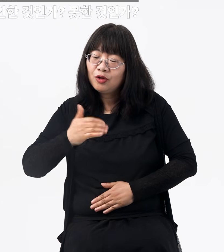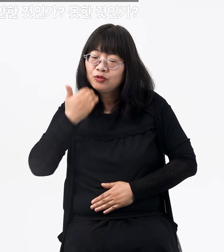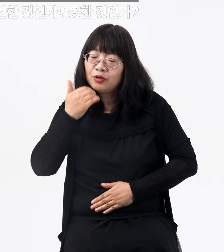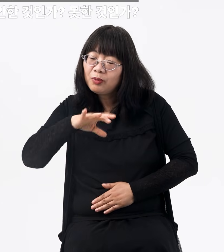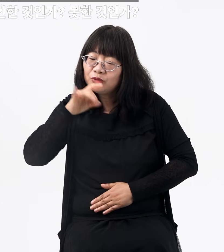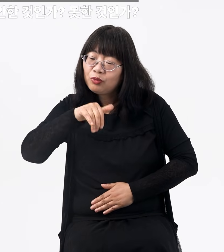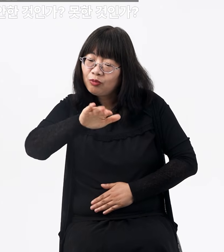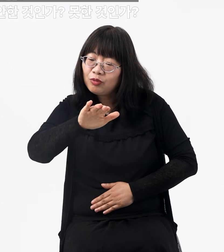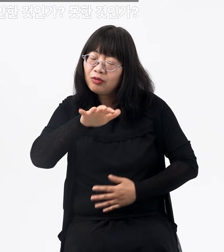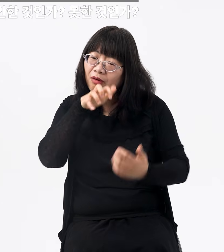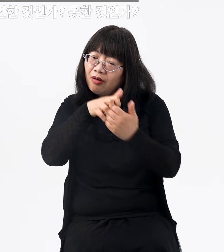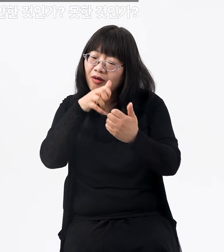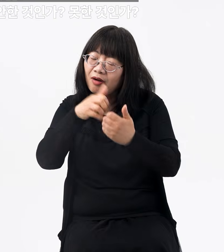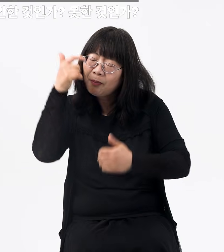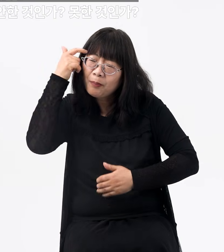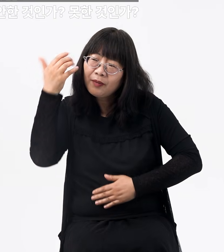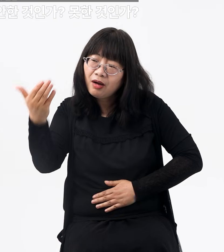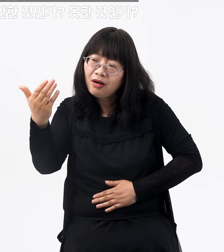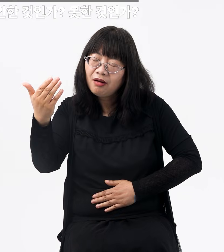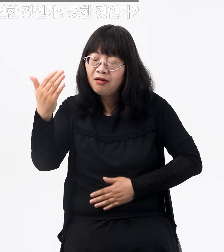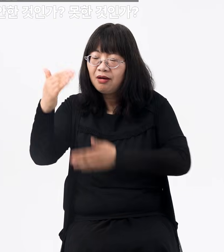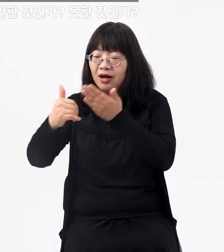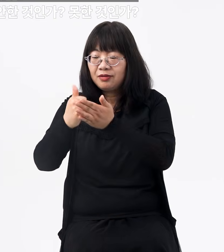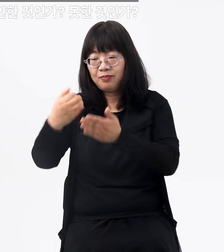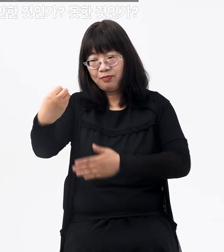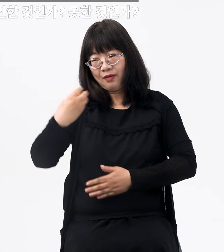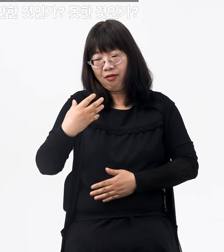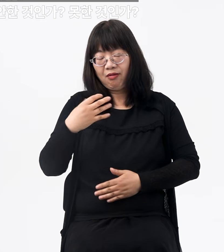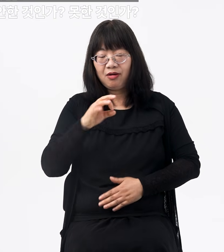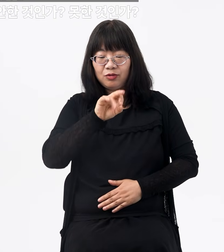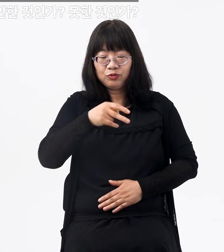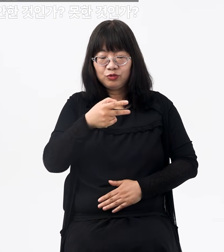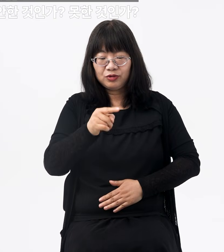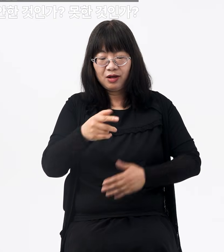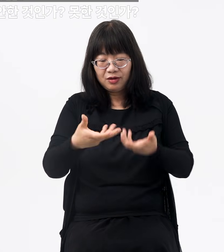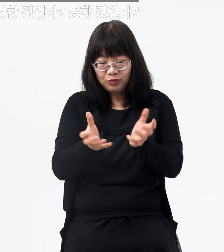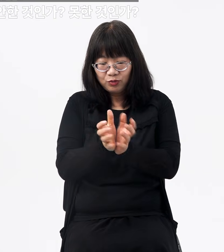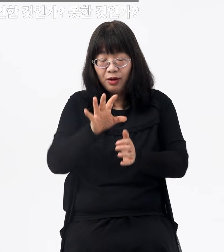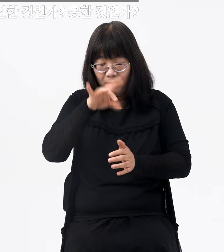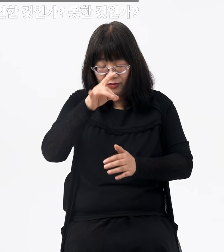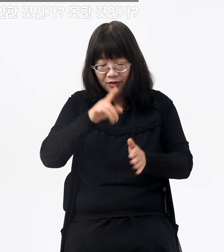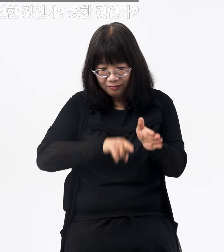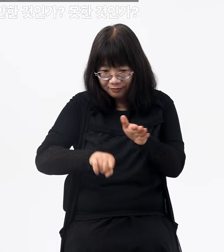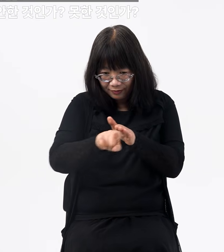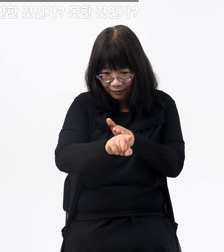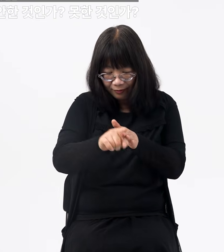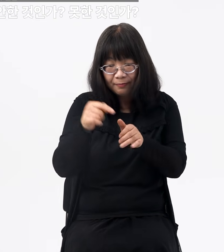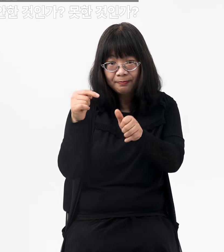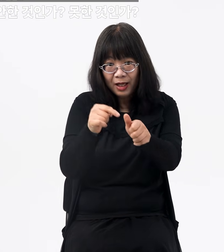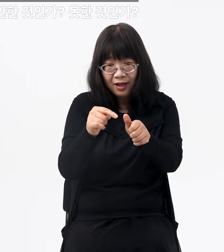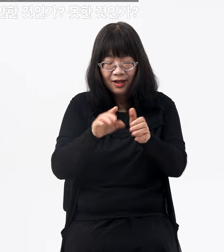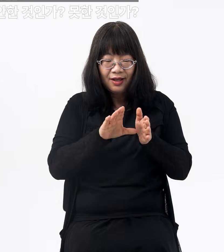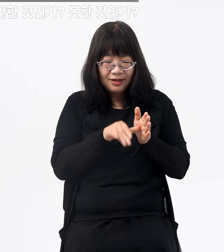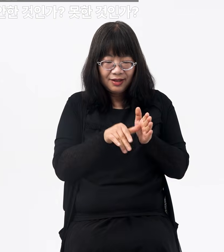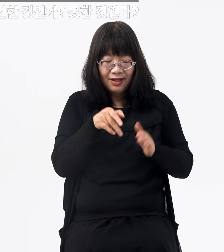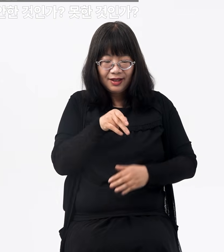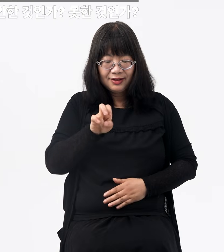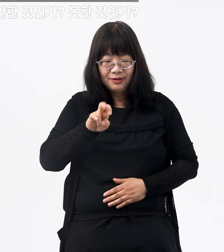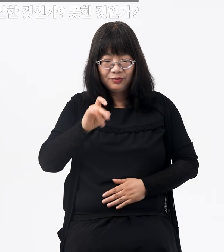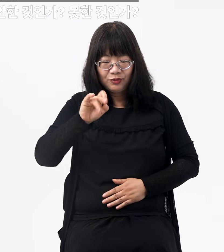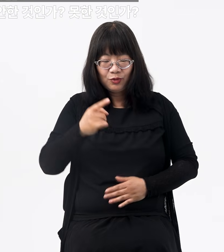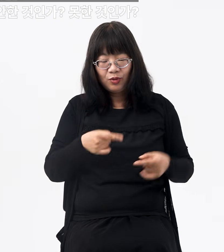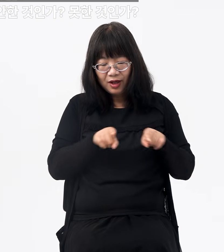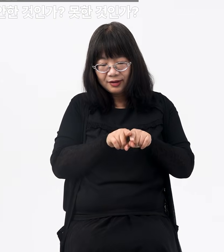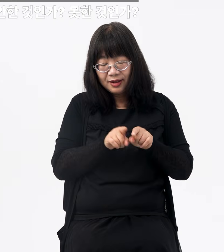하나님께 여쭤보니까 유다가 먼저 올라가라. 그래서 유다가 올라갈 때 시므온과